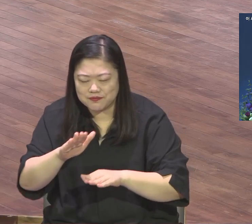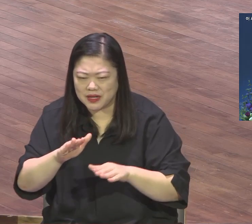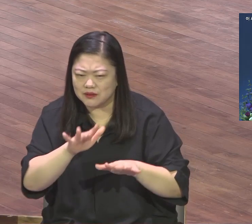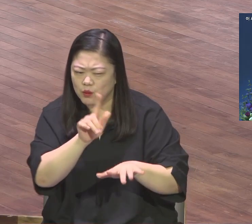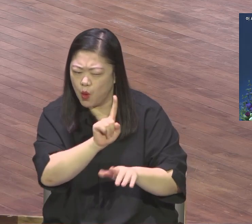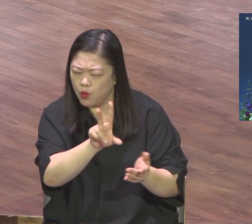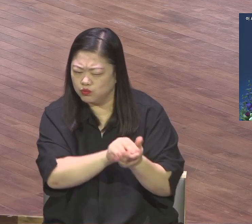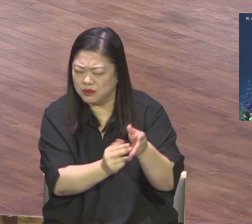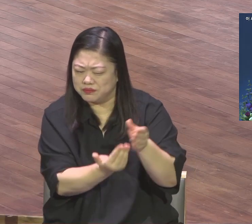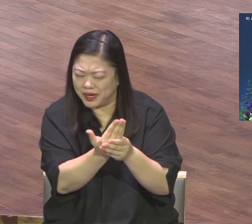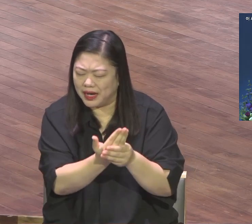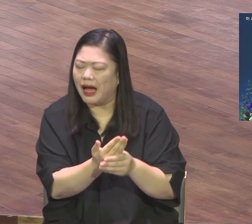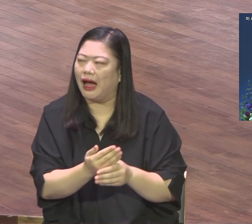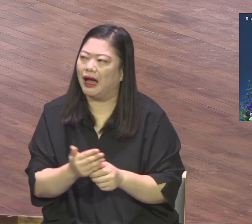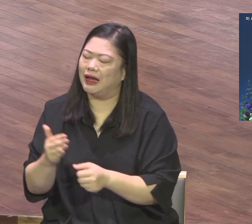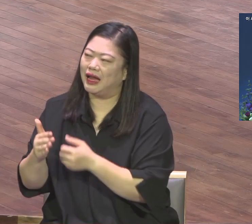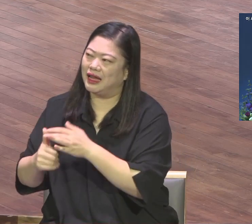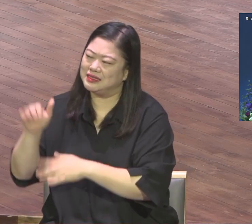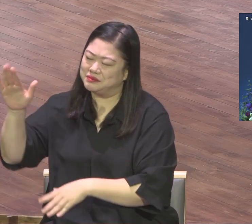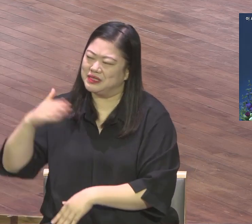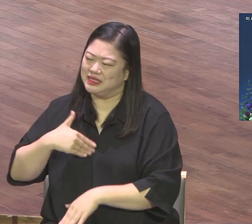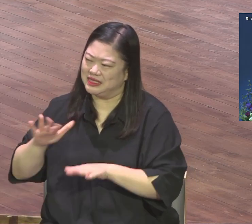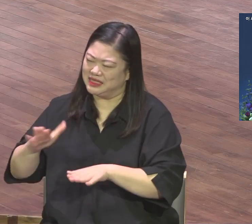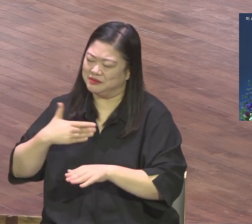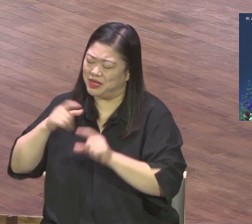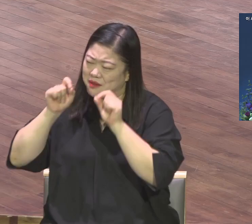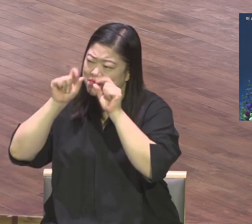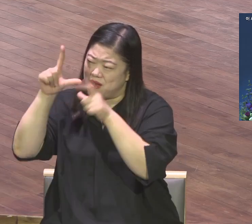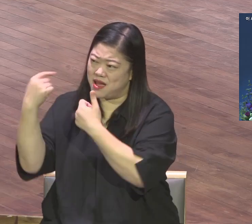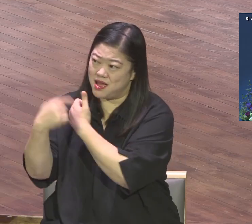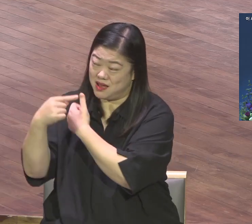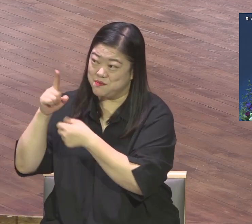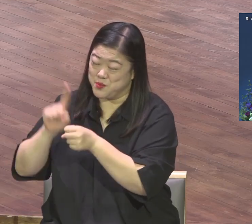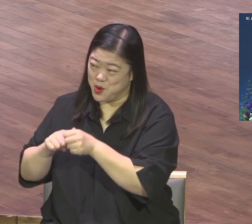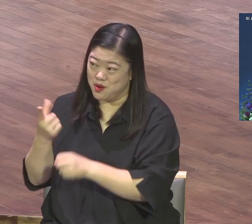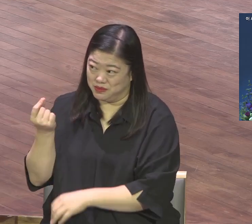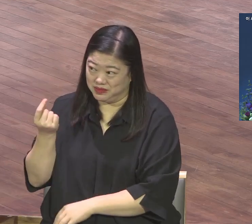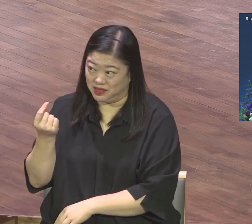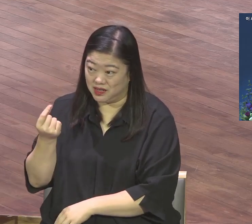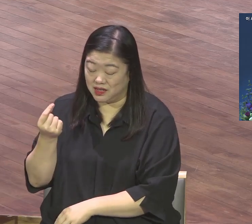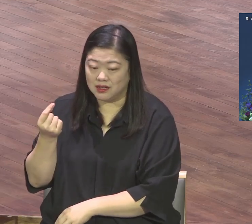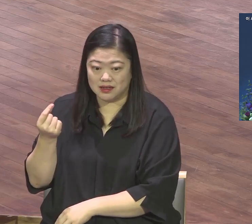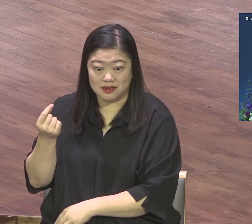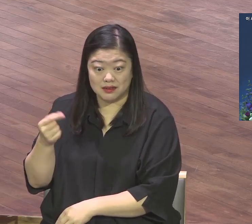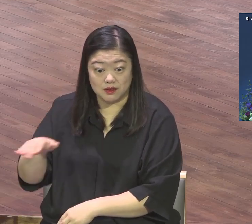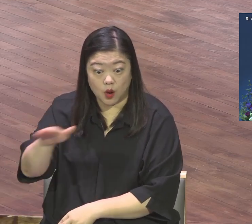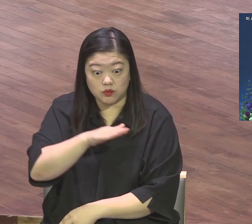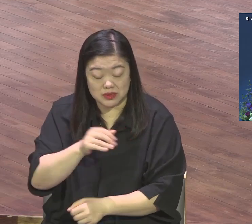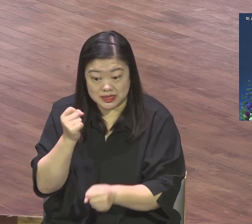일어나와야 돼요. 아멘. 이게 영적 싸움이에요. 하나님께서 사단이